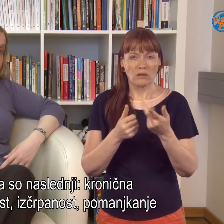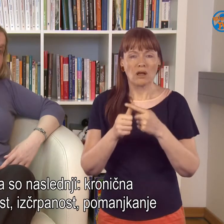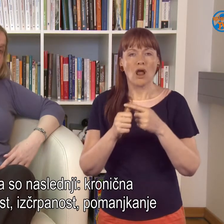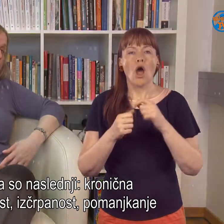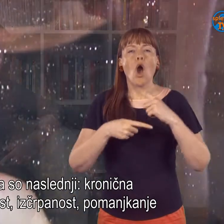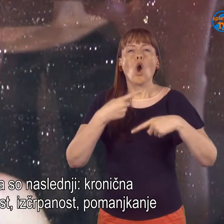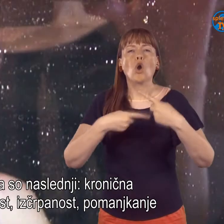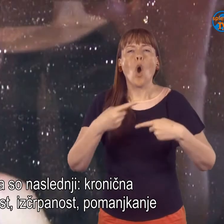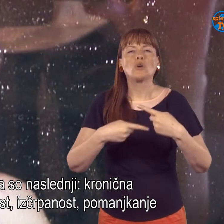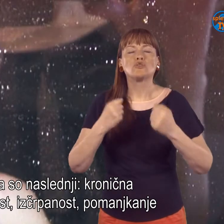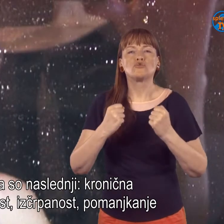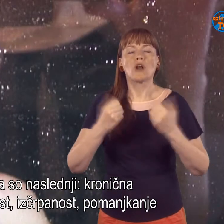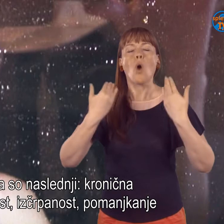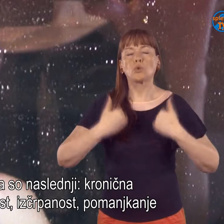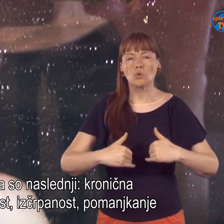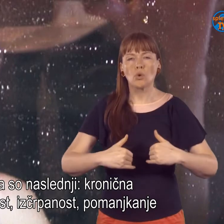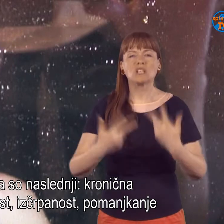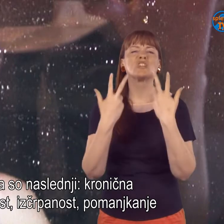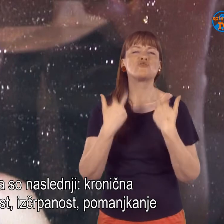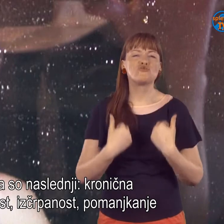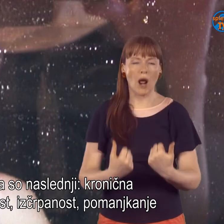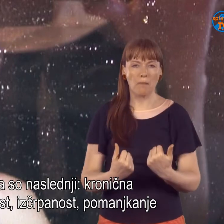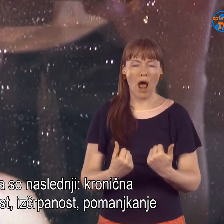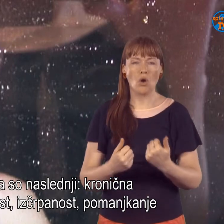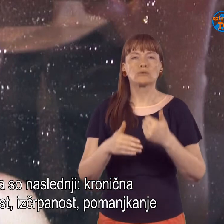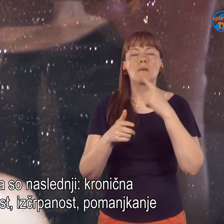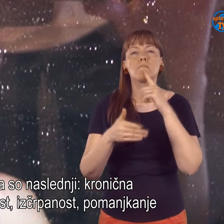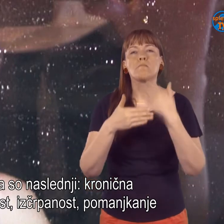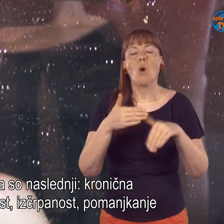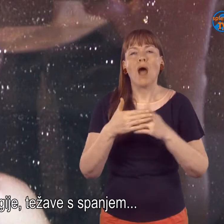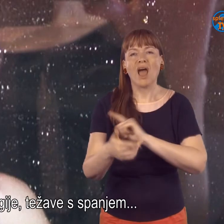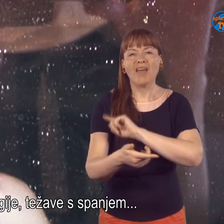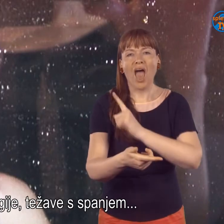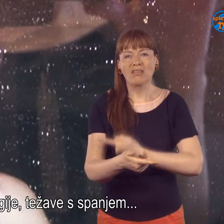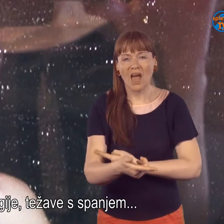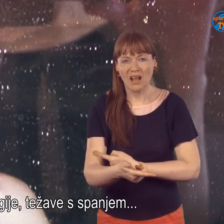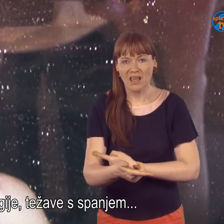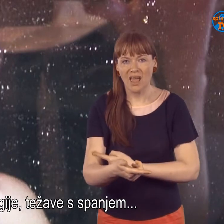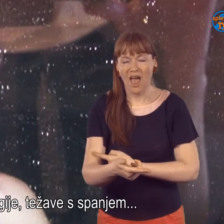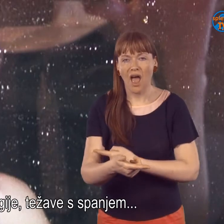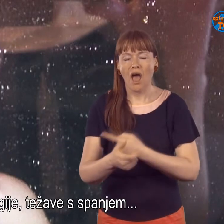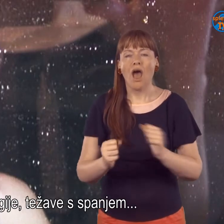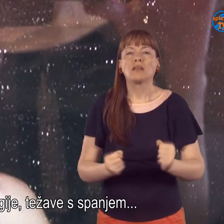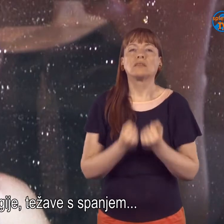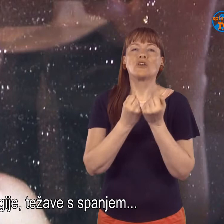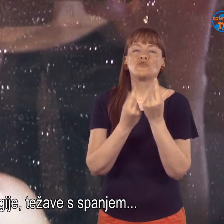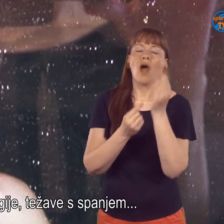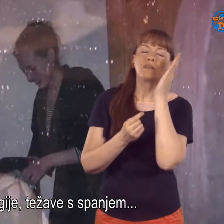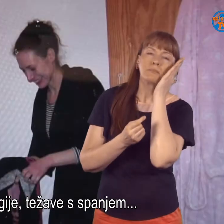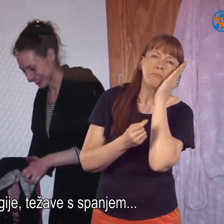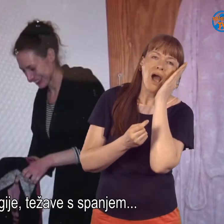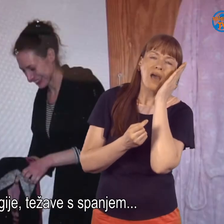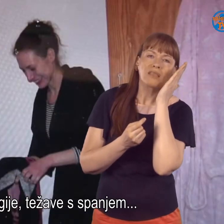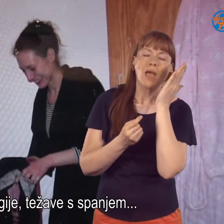naslednji: kronična utrujenost, izčrpanost, pomanjkanje energije, potem težave